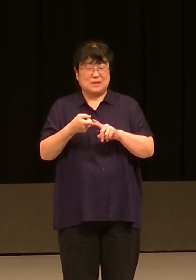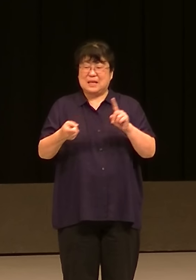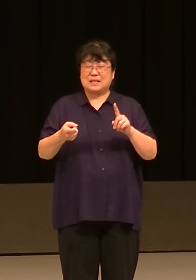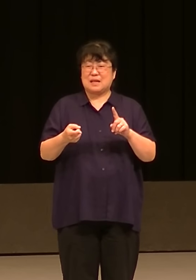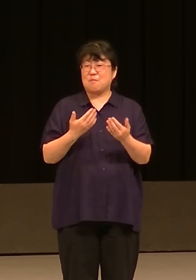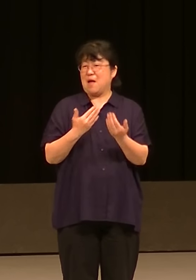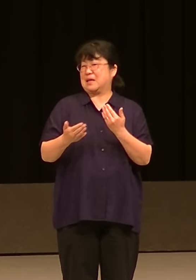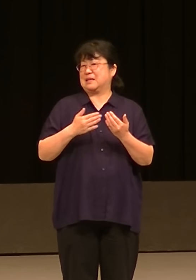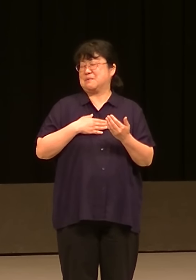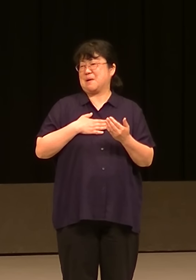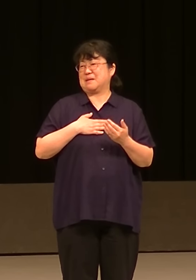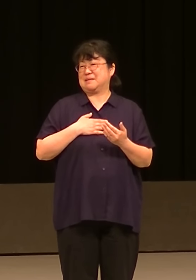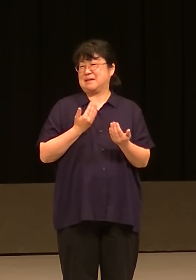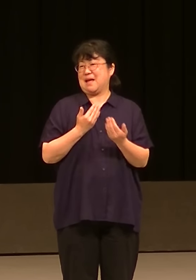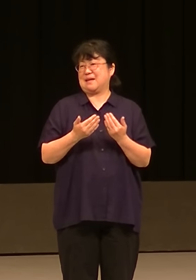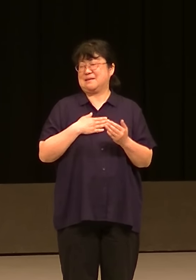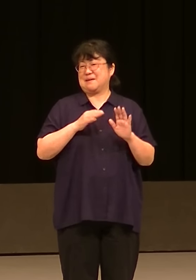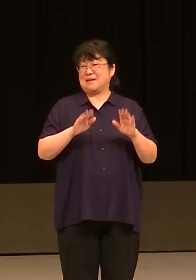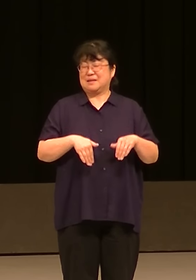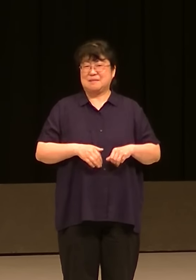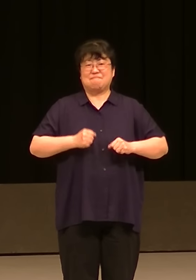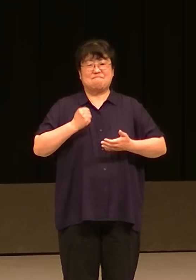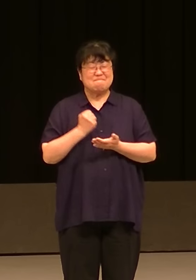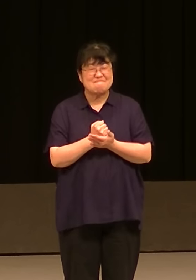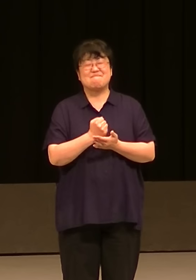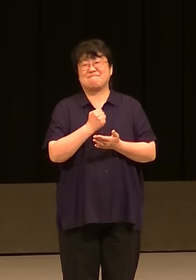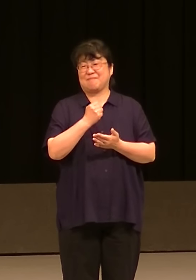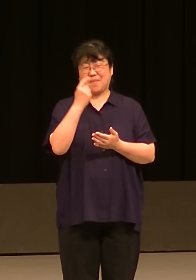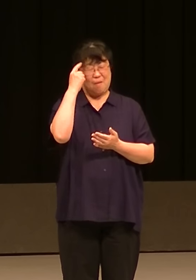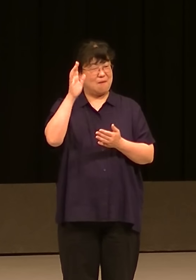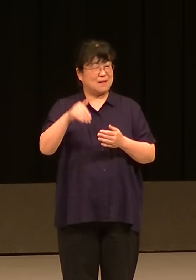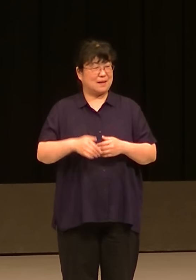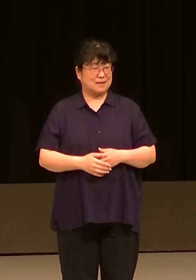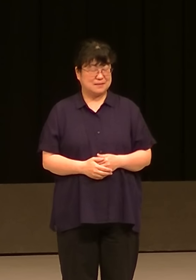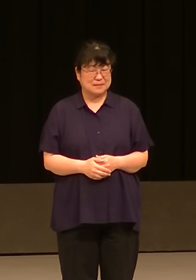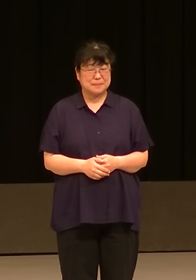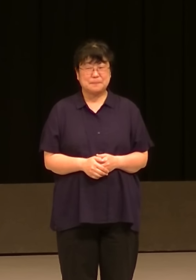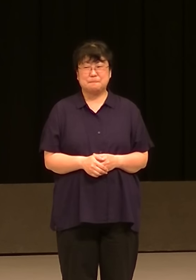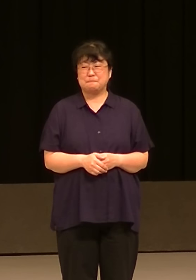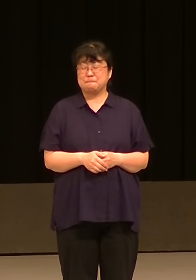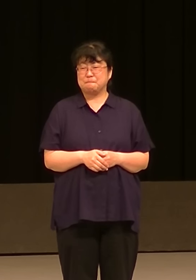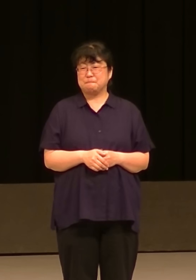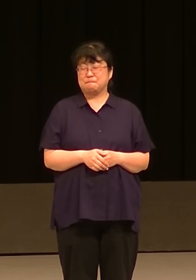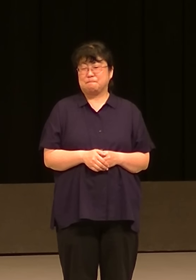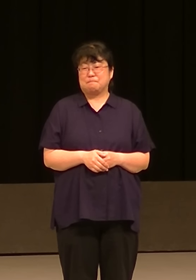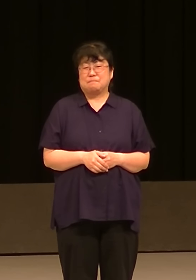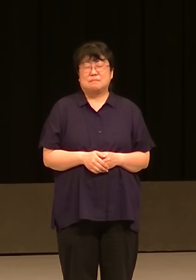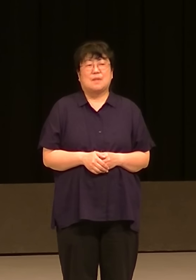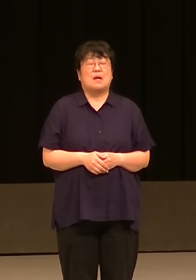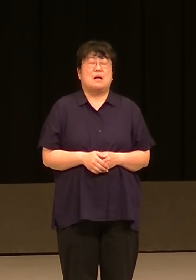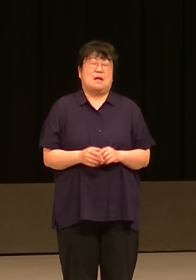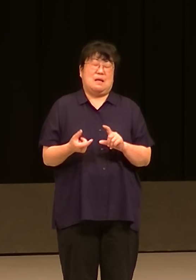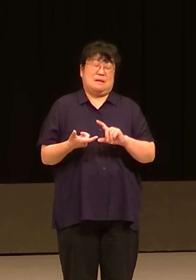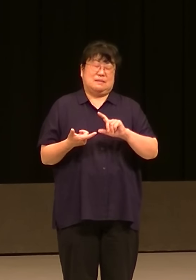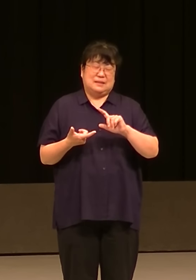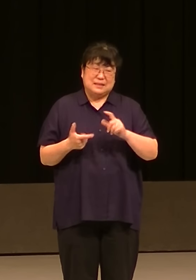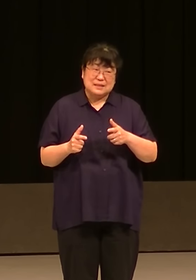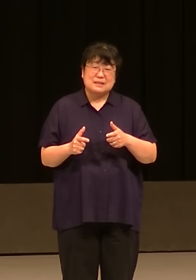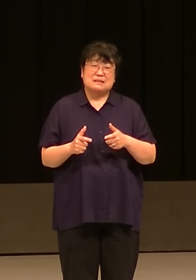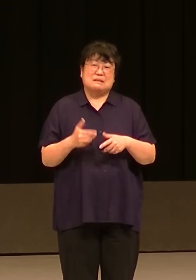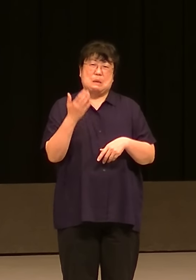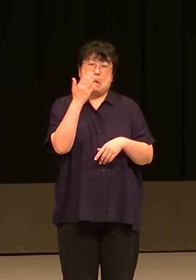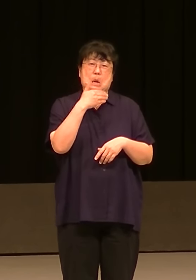確信することができて、よっしゃっていう感じでございました、やっぱりそういうことになるんだなということを